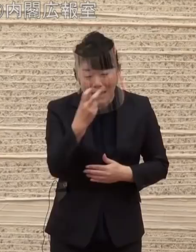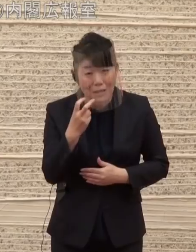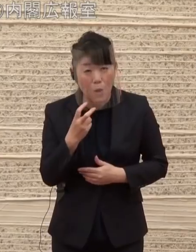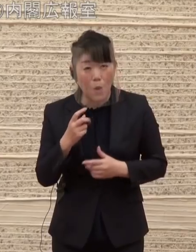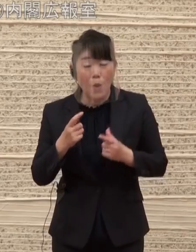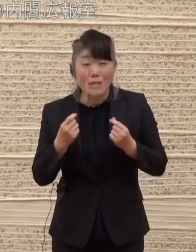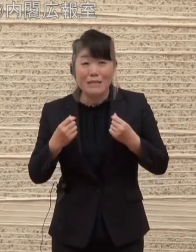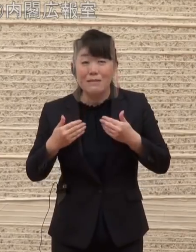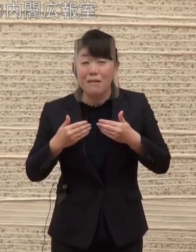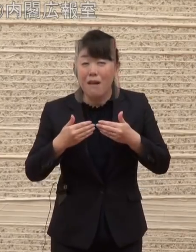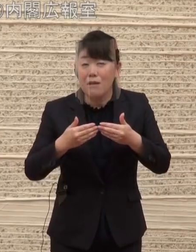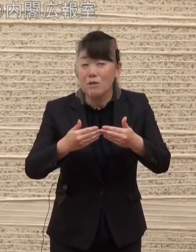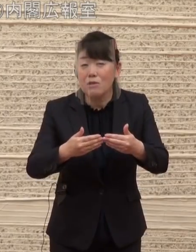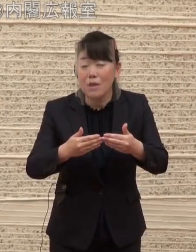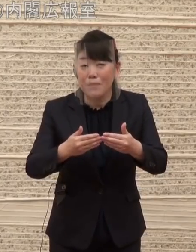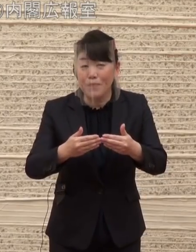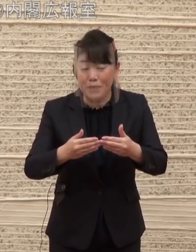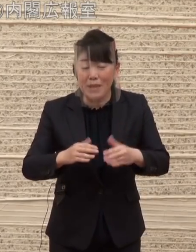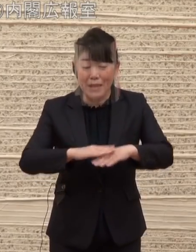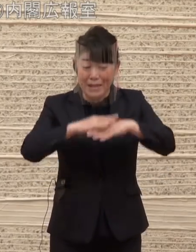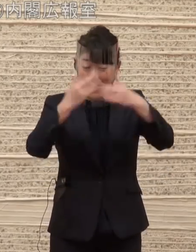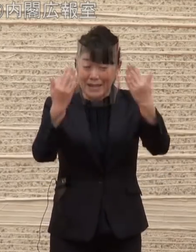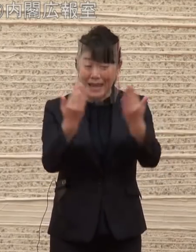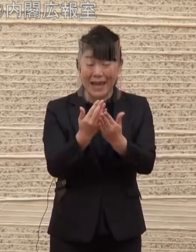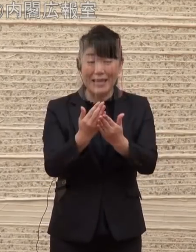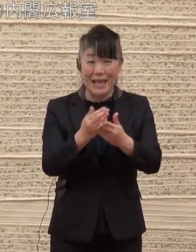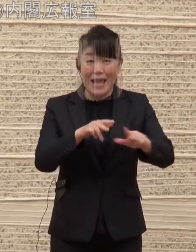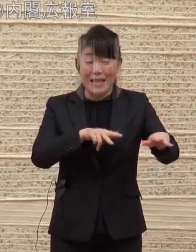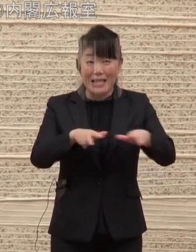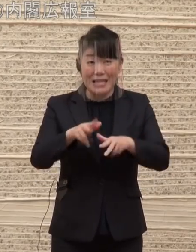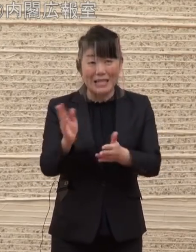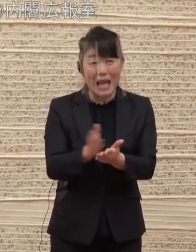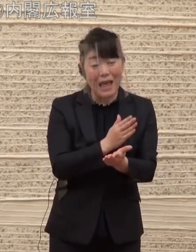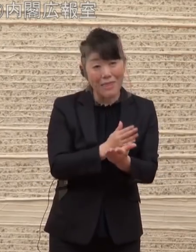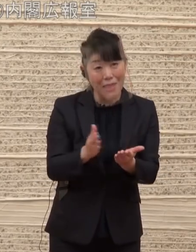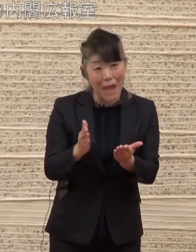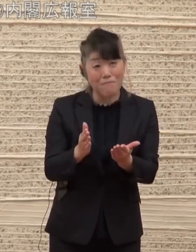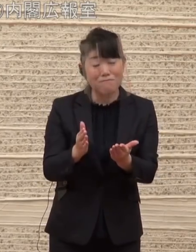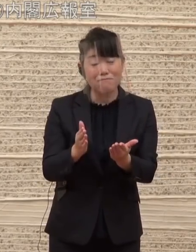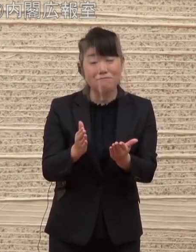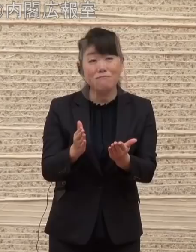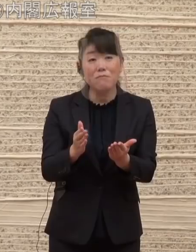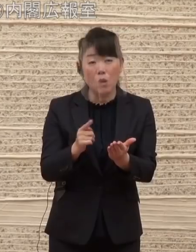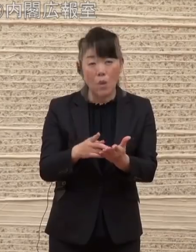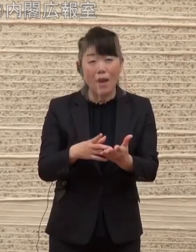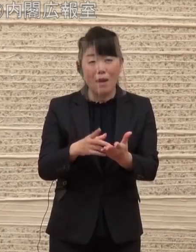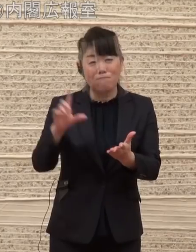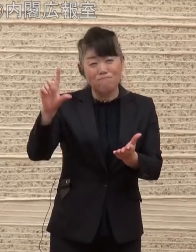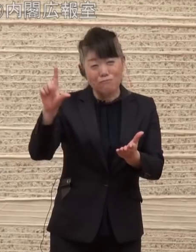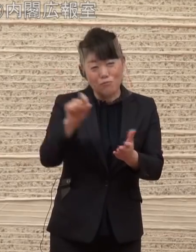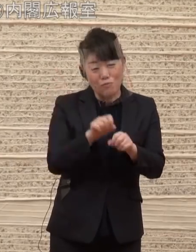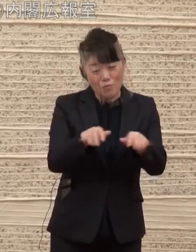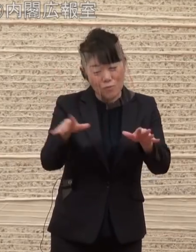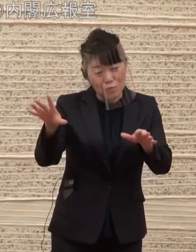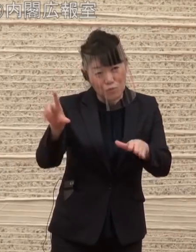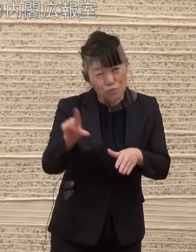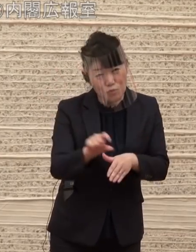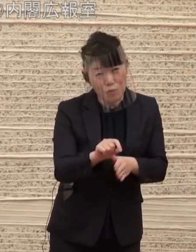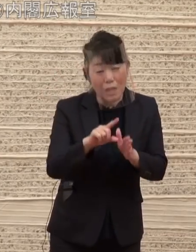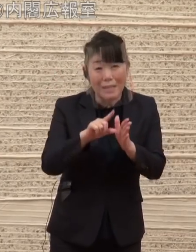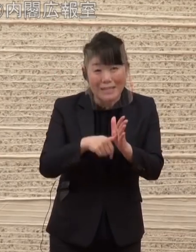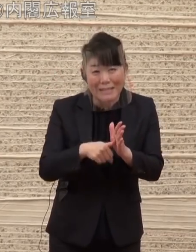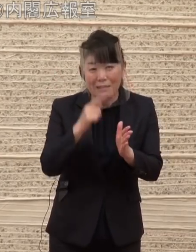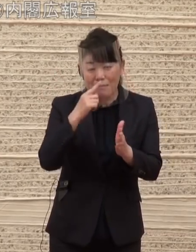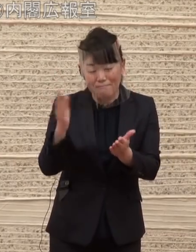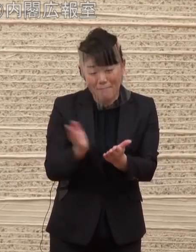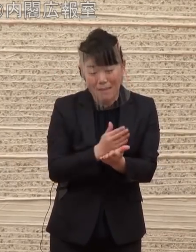やっておりますが全体の政治判断も含めて検証ということについてはですねこれは収束した段階で検証していきたいと